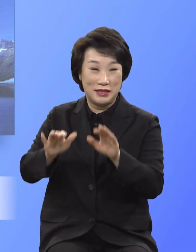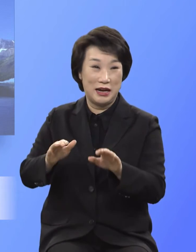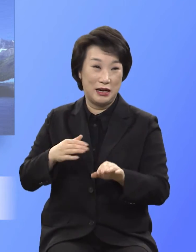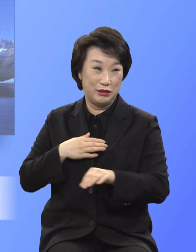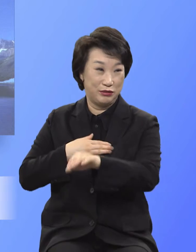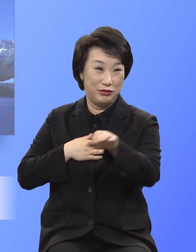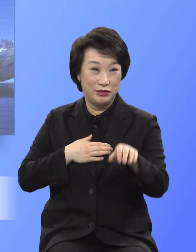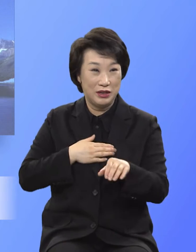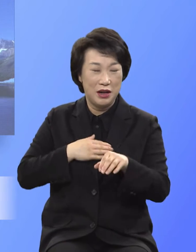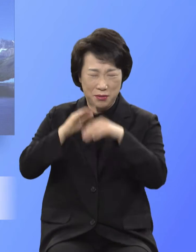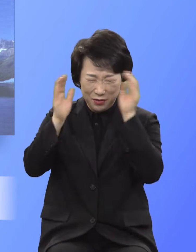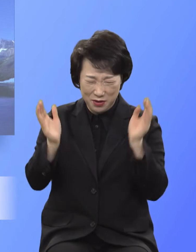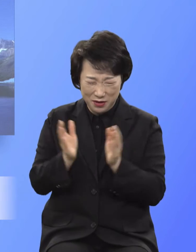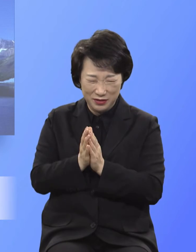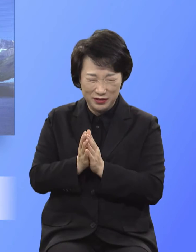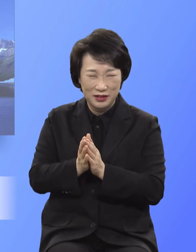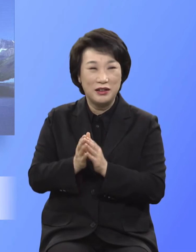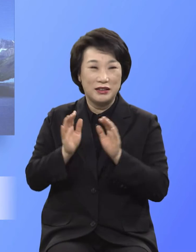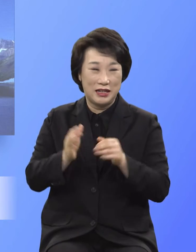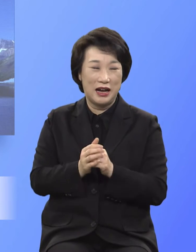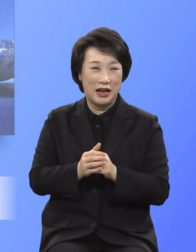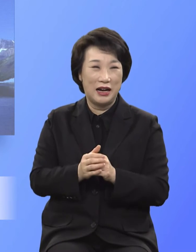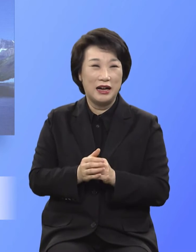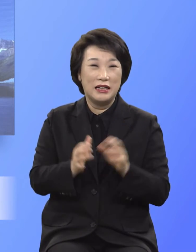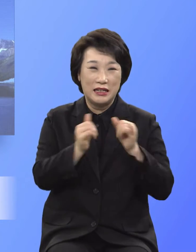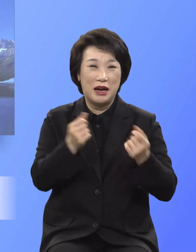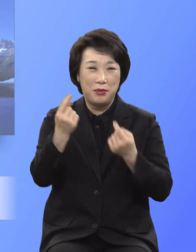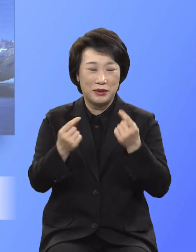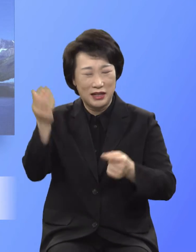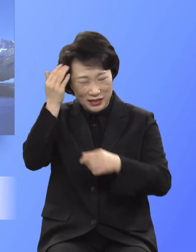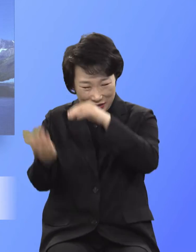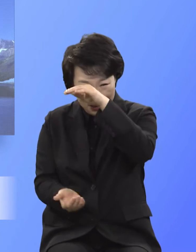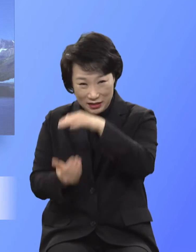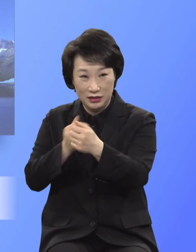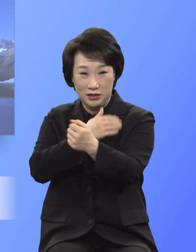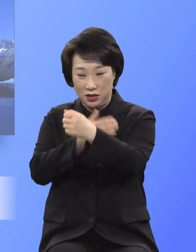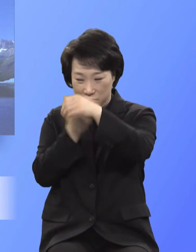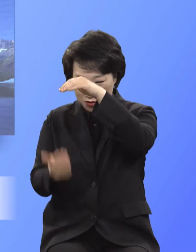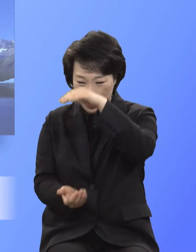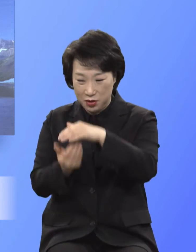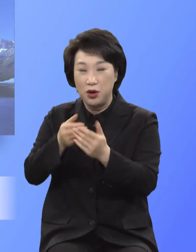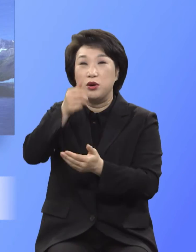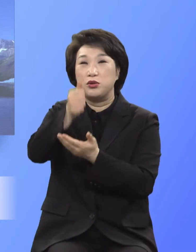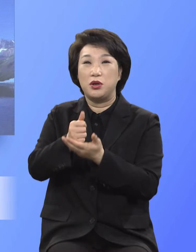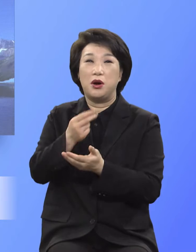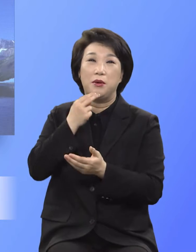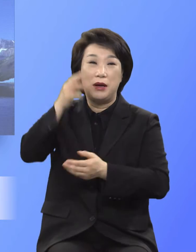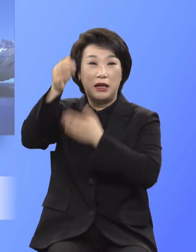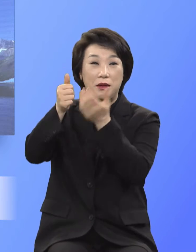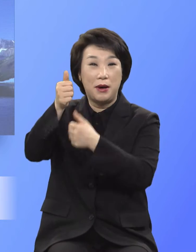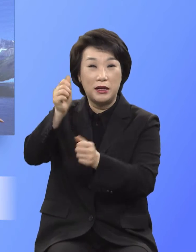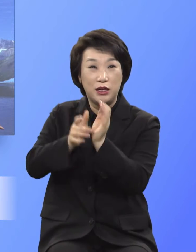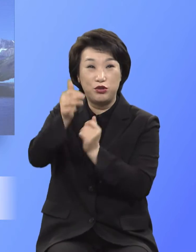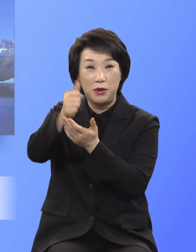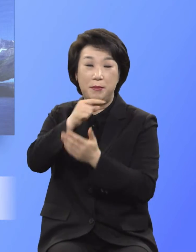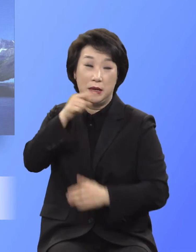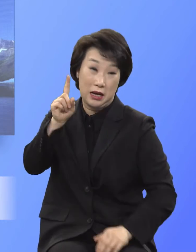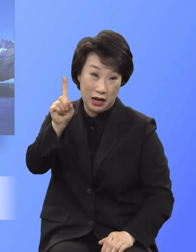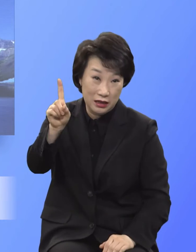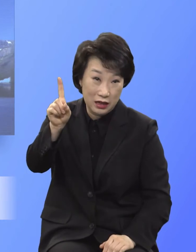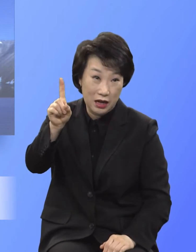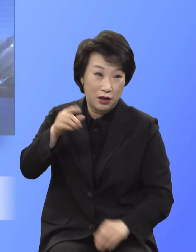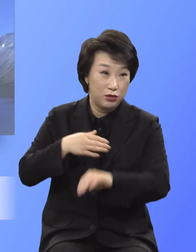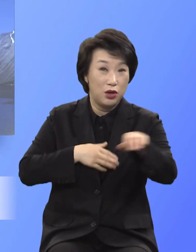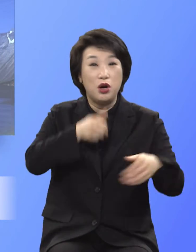조물주요, 전지하신 분이요, 전능하신 죄가 없으신 하나님의 아들 예수의